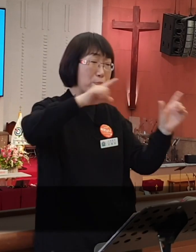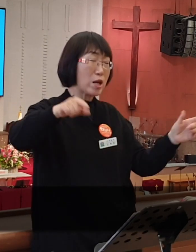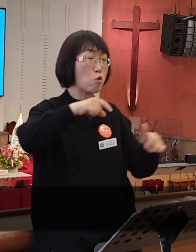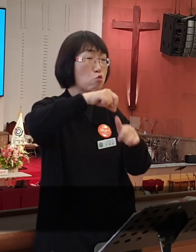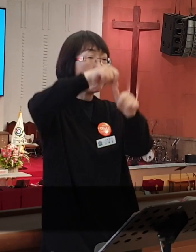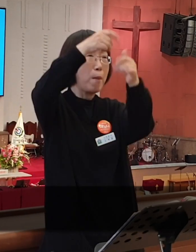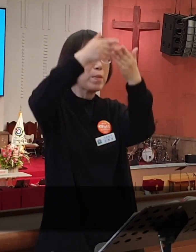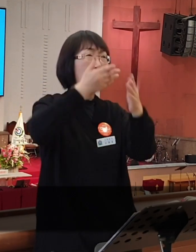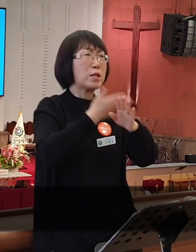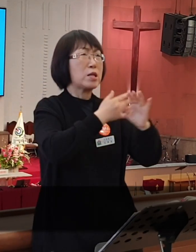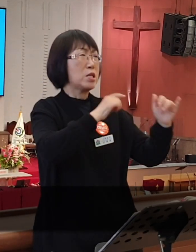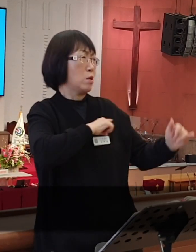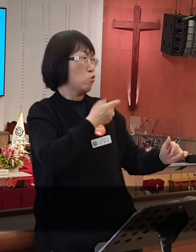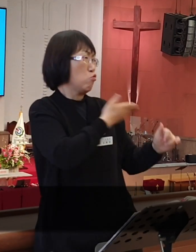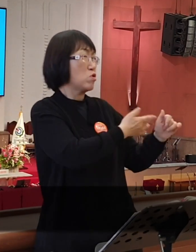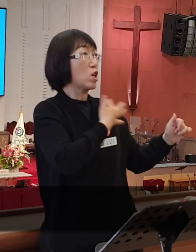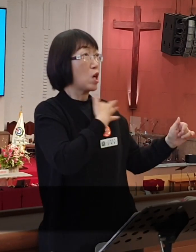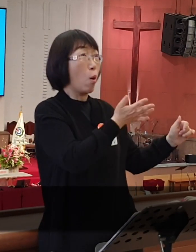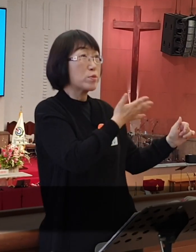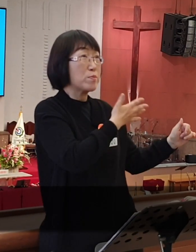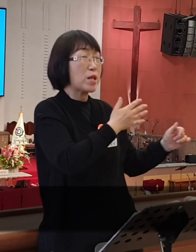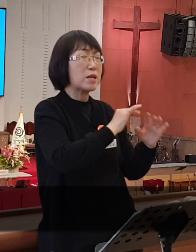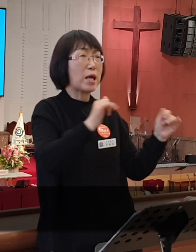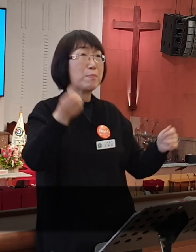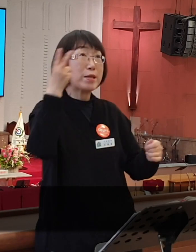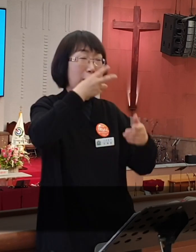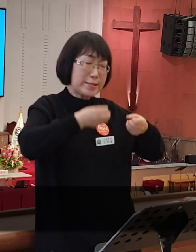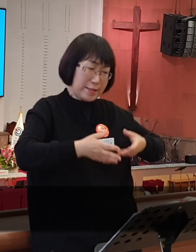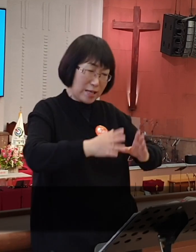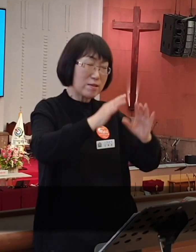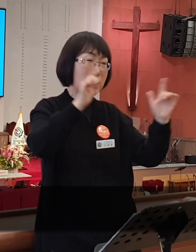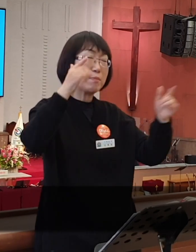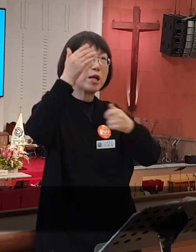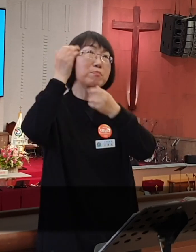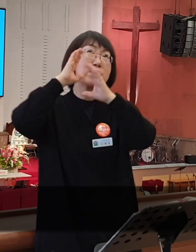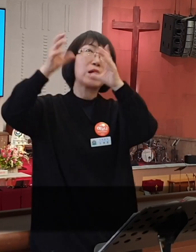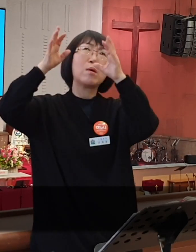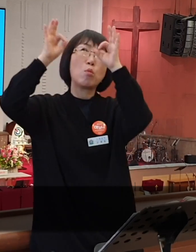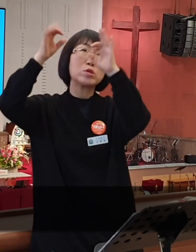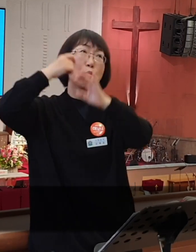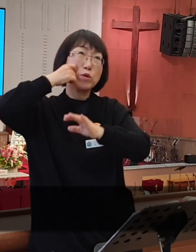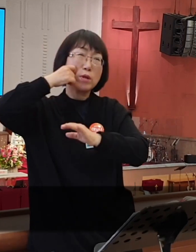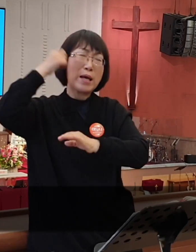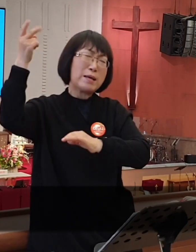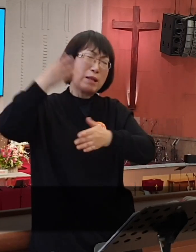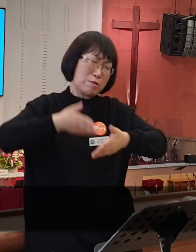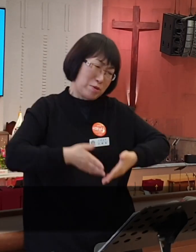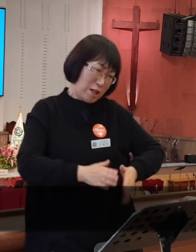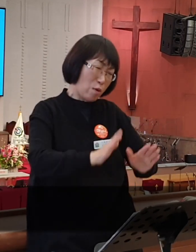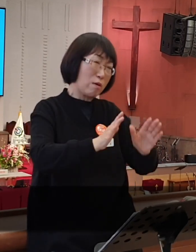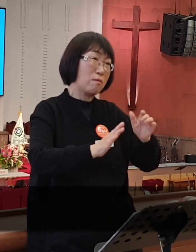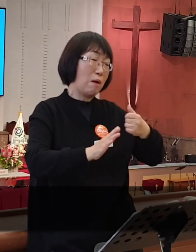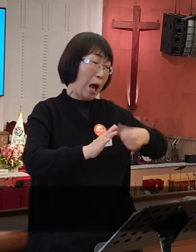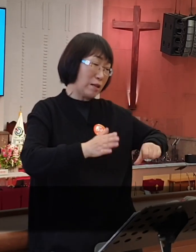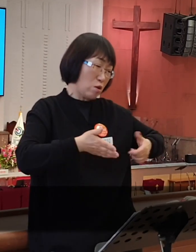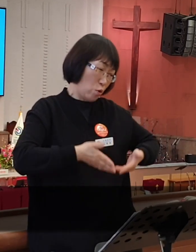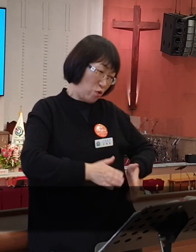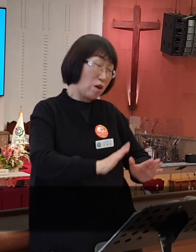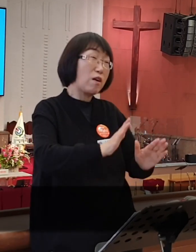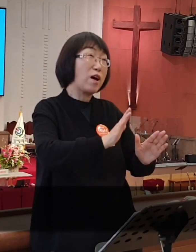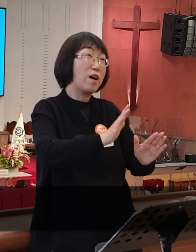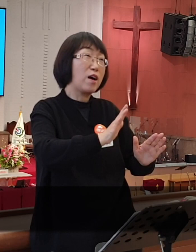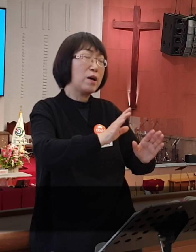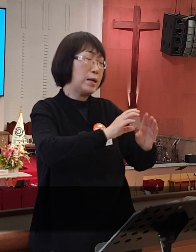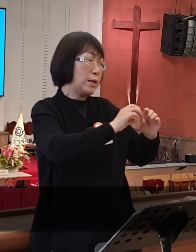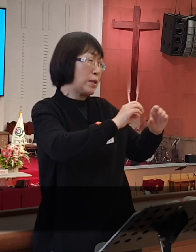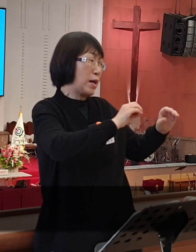다른 이름을 주신 일이 없습니다. 사람이 거듭나지 아니하면 하나님 나라를 볼 수 없대요. 다시 태어나야 돼요. 아들로 태어나야 돼요.